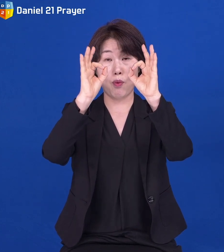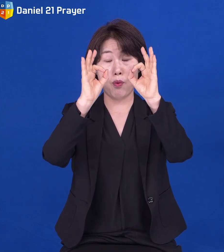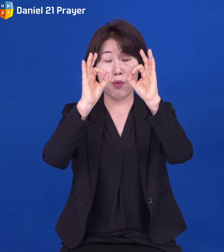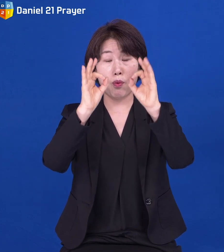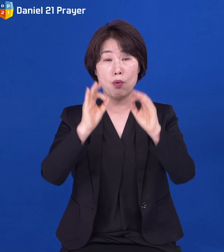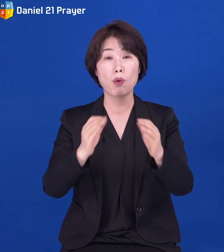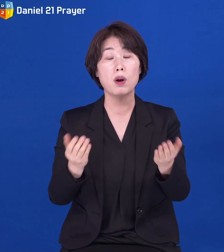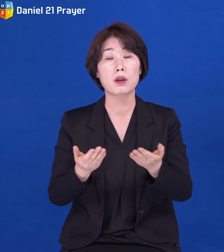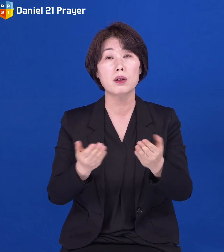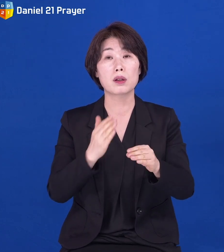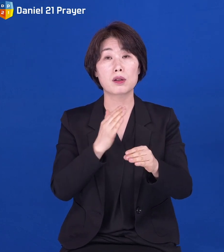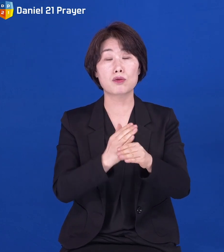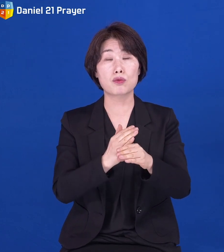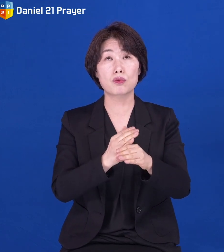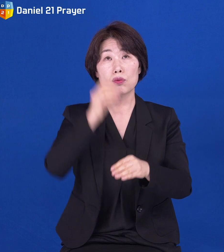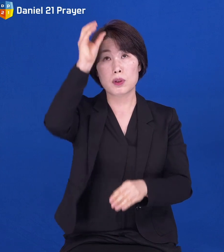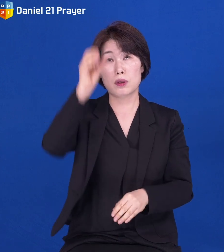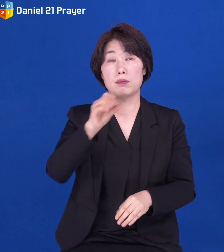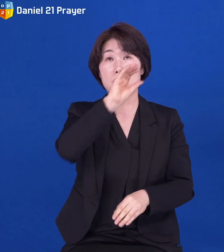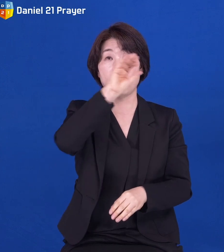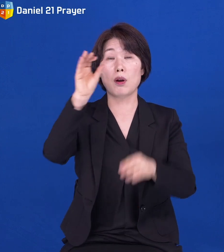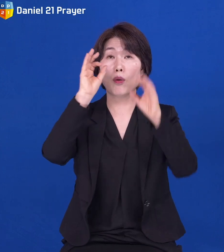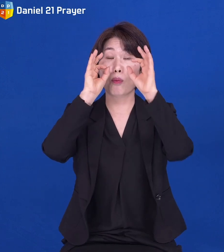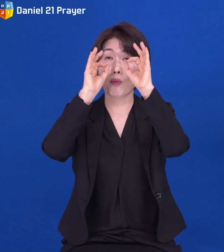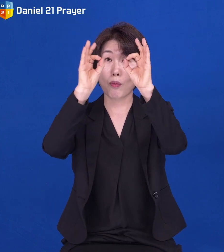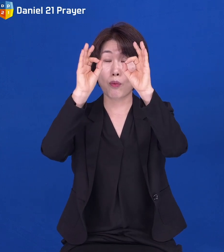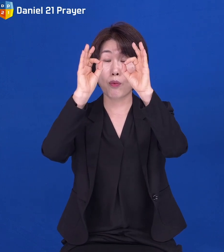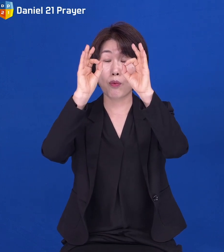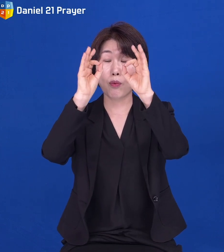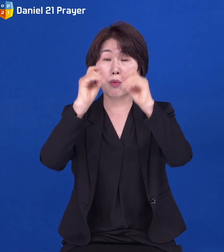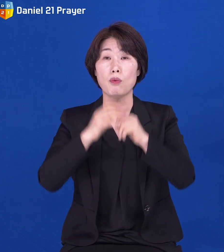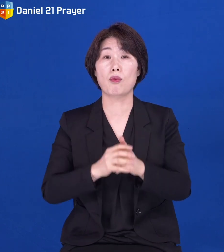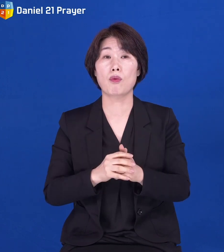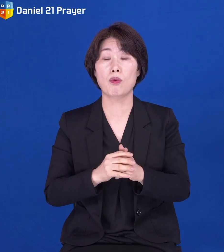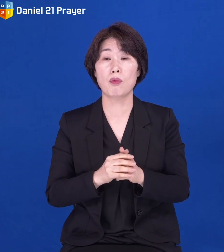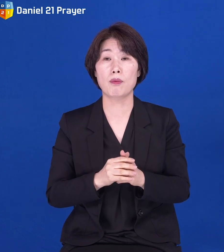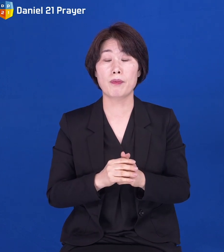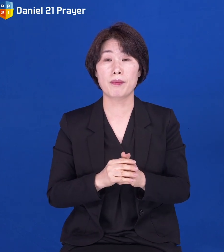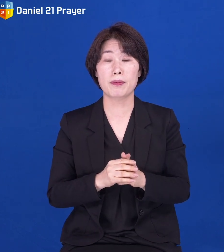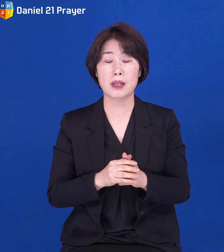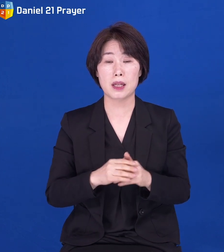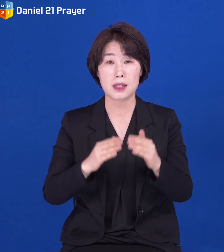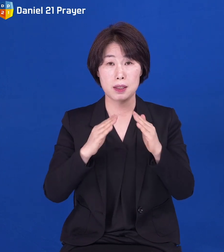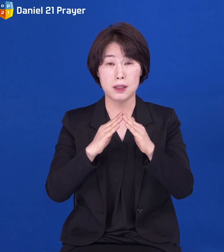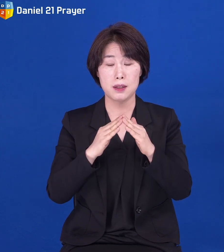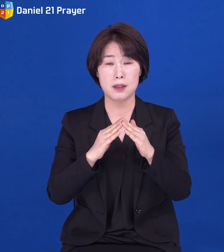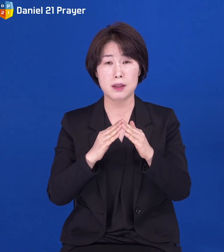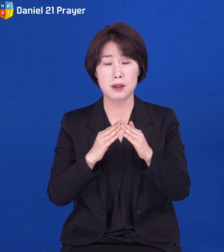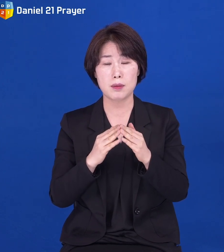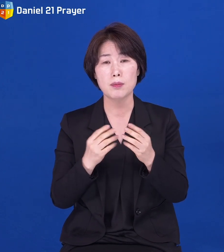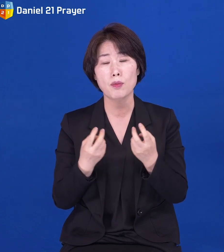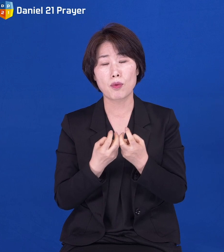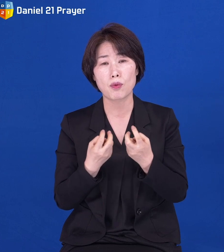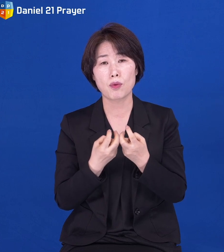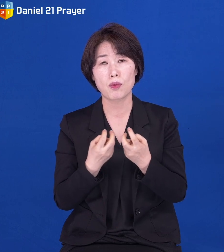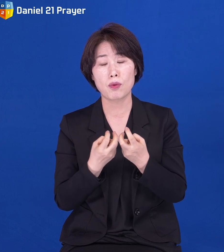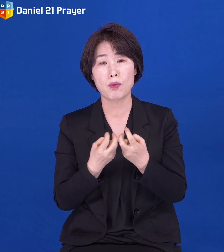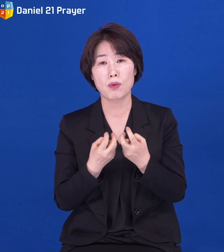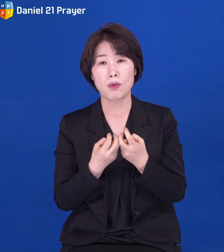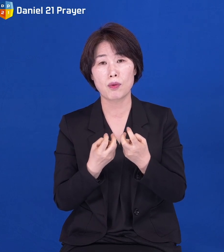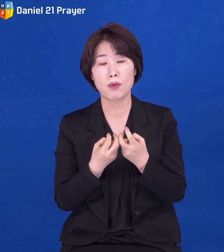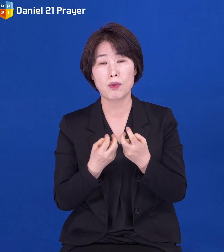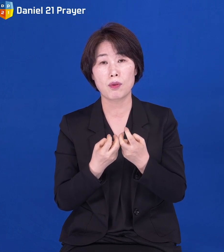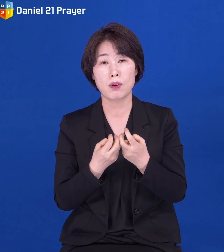하면서도 계속 거기를 이렇게 바라보신 거죠. 왜냐면 빨리 집을 구하고 싶은 그런 마음에. 근데 이상하게 그 뒤에 십자가가 크게 이렇게